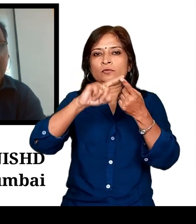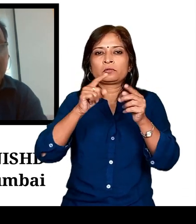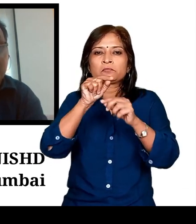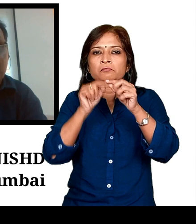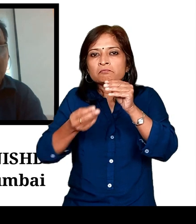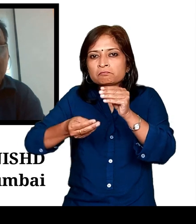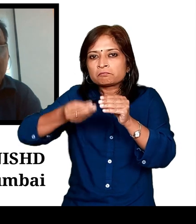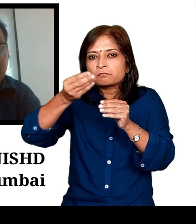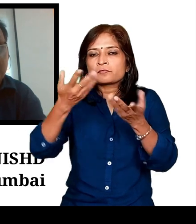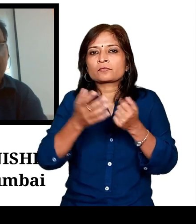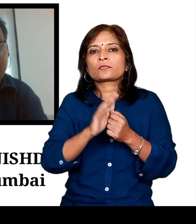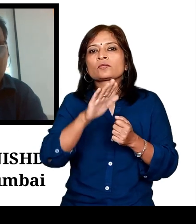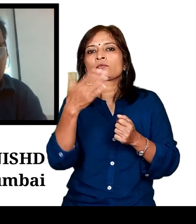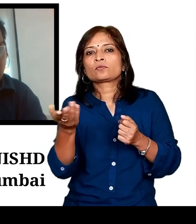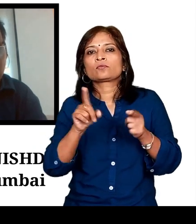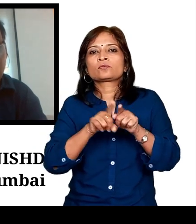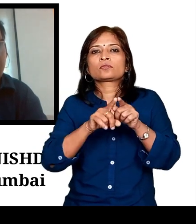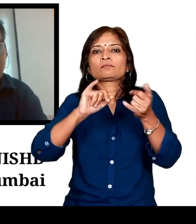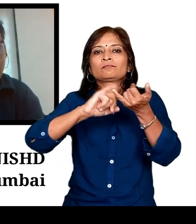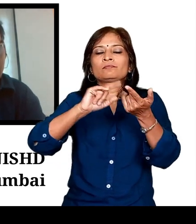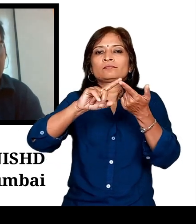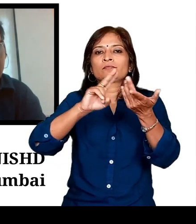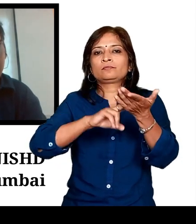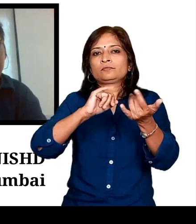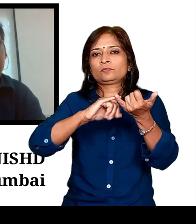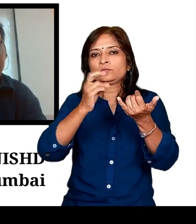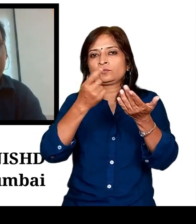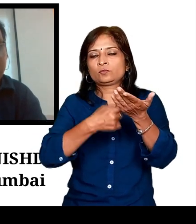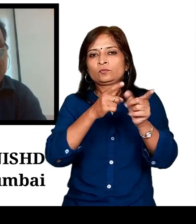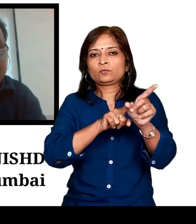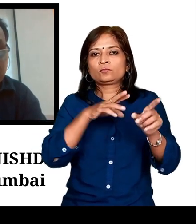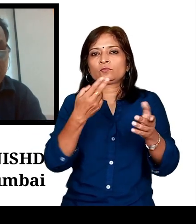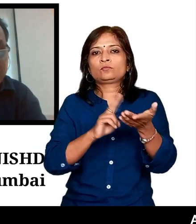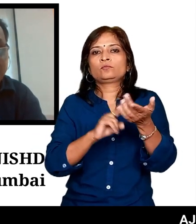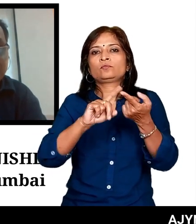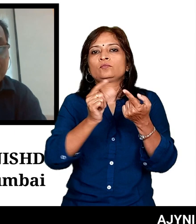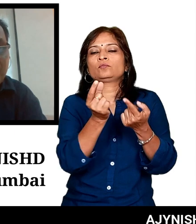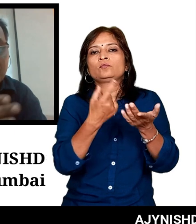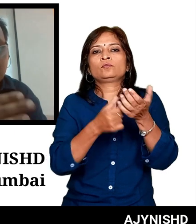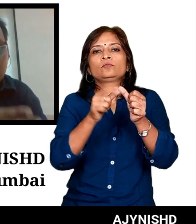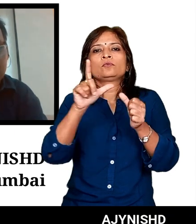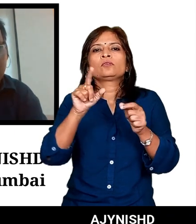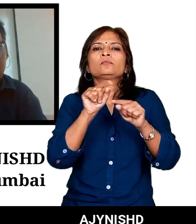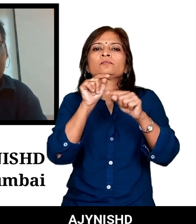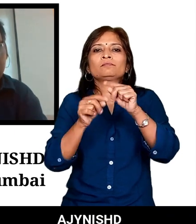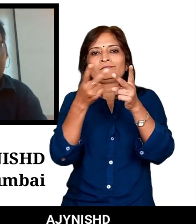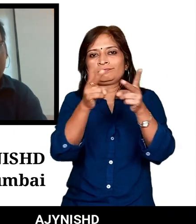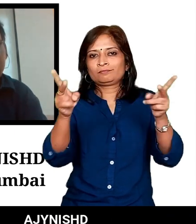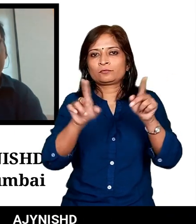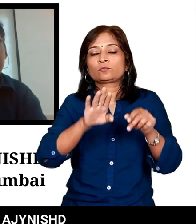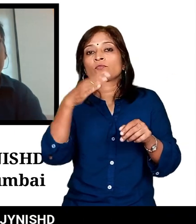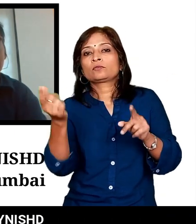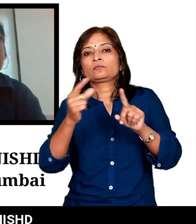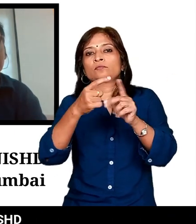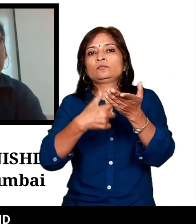सेंसरी सेंसरी न्यूरल देन प्रोफाउंड, इस प्रकार की डिग्रीज अलग अलग होती है, उससे कान